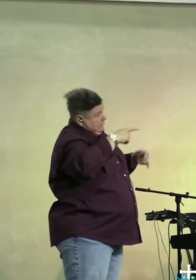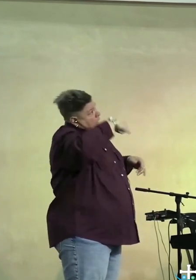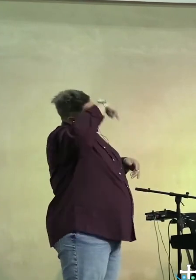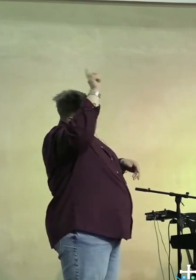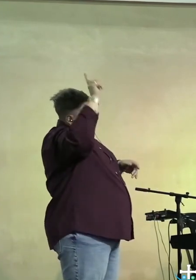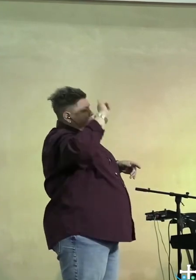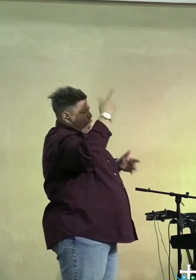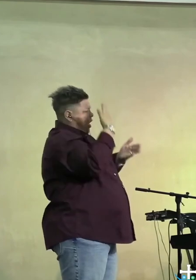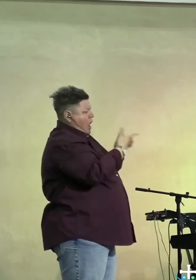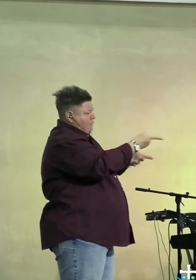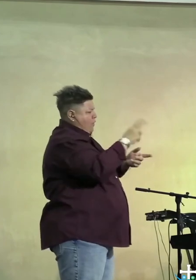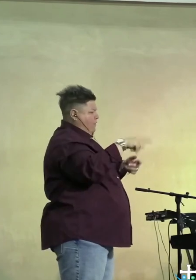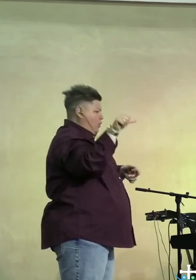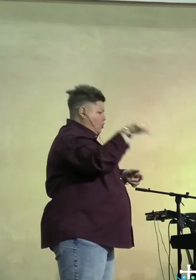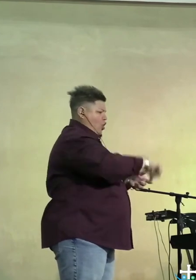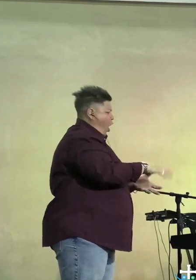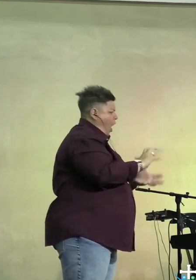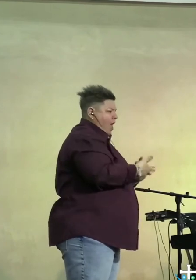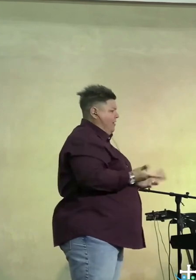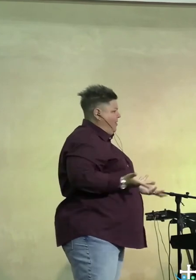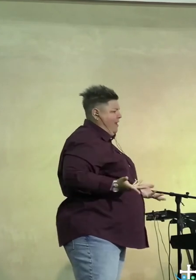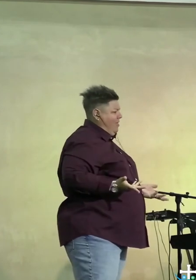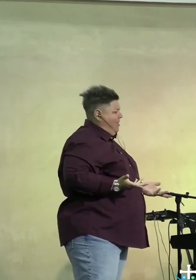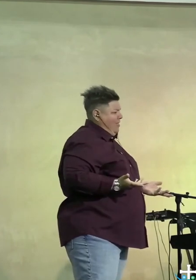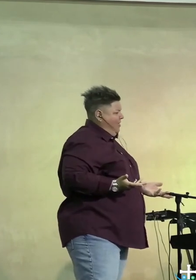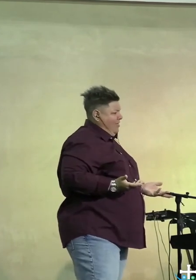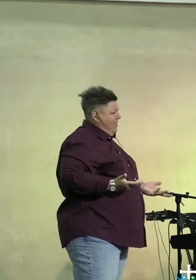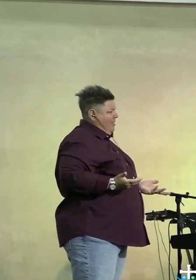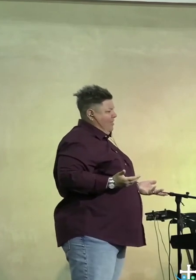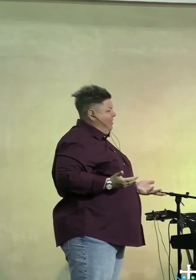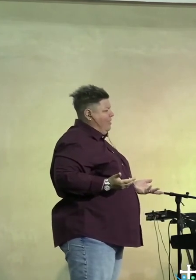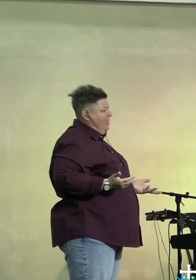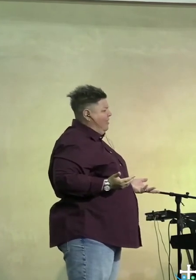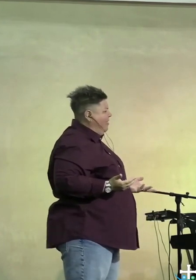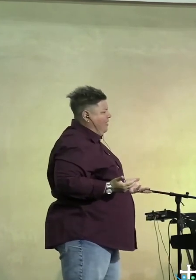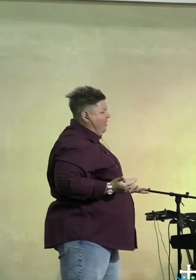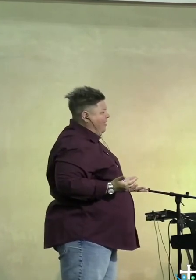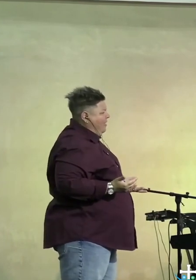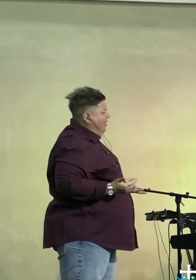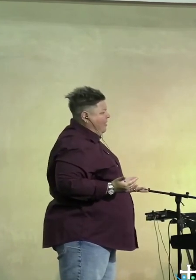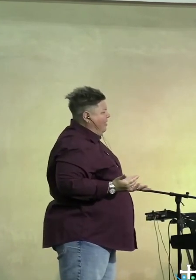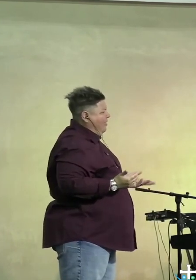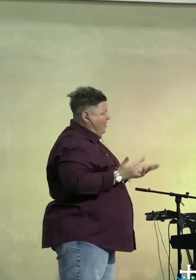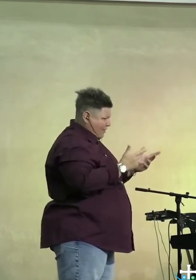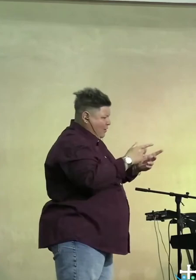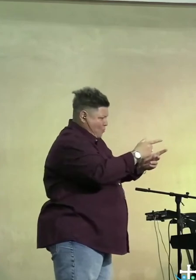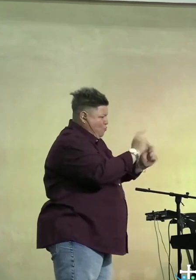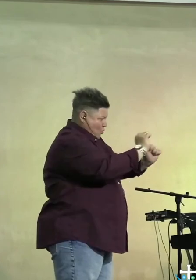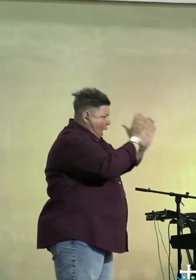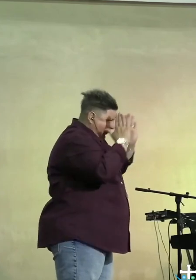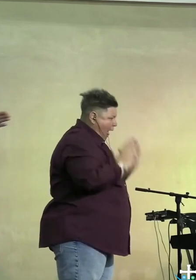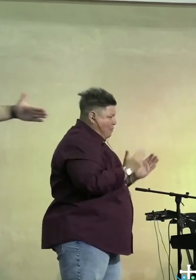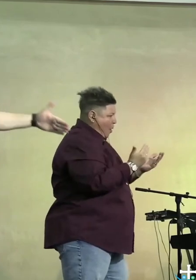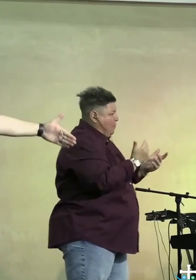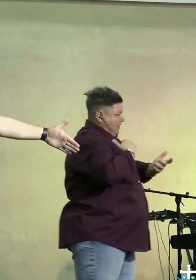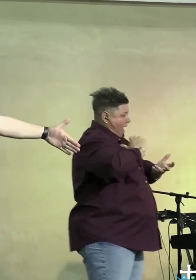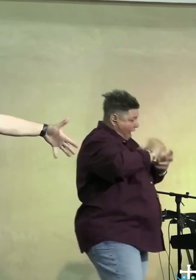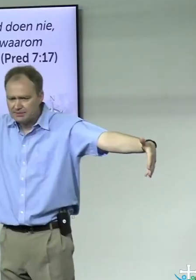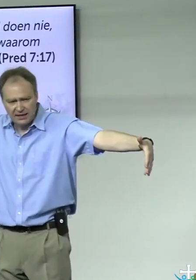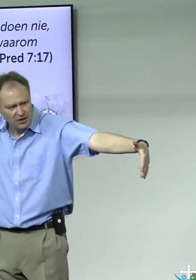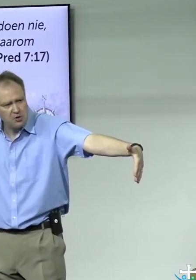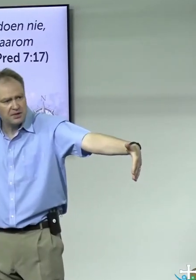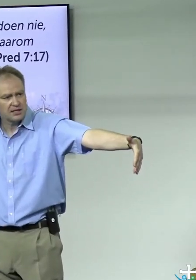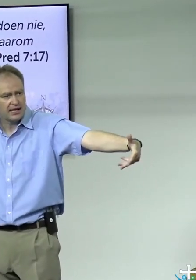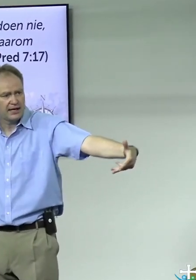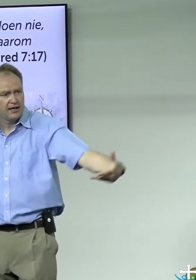nie. Maak dit sin? Daarom is ek en jy verantwoordelik om hierdie liggaam op te pas sodat ek maksimum tyd